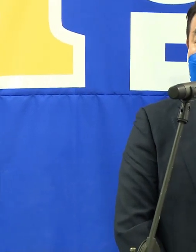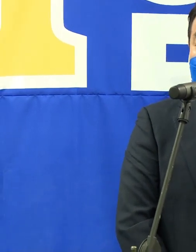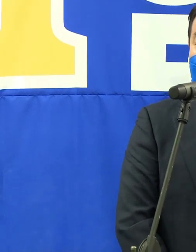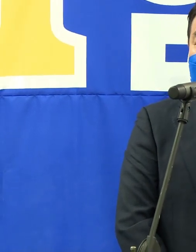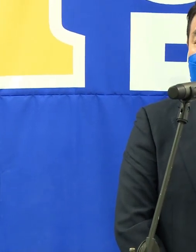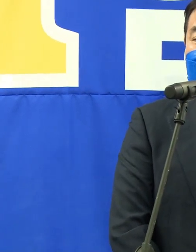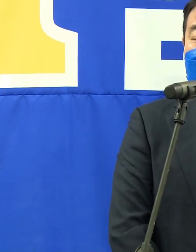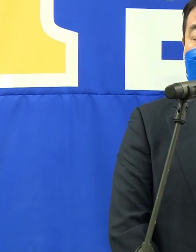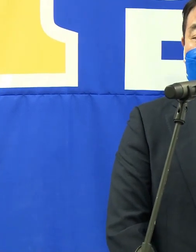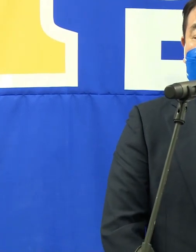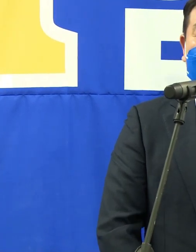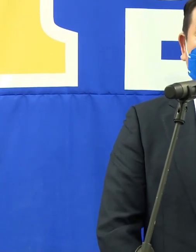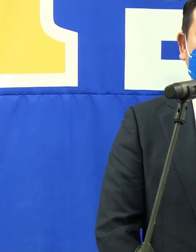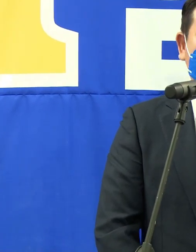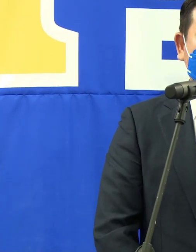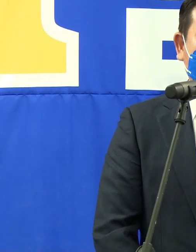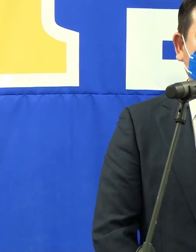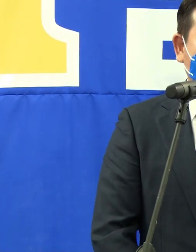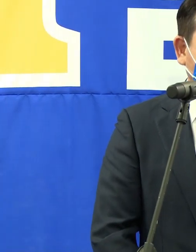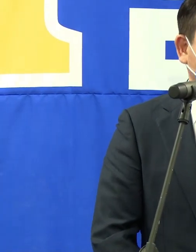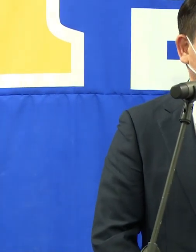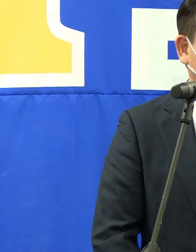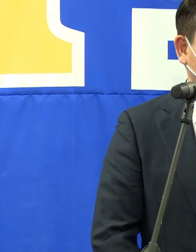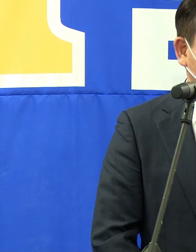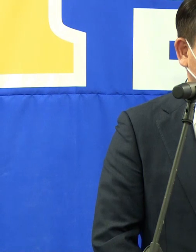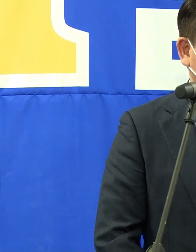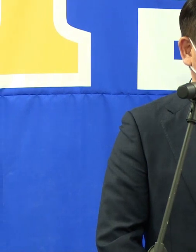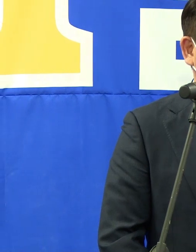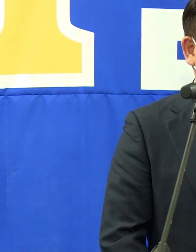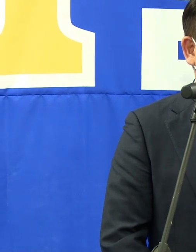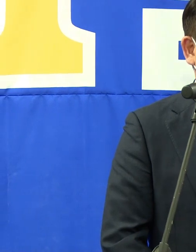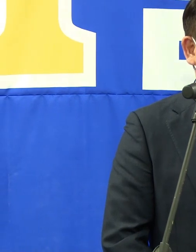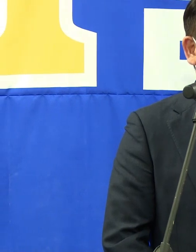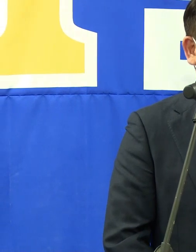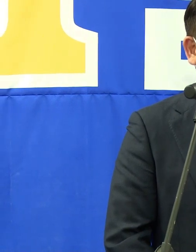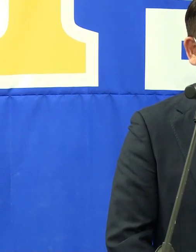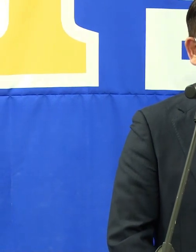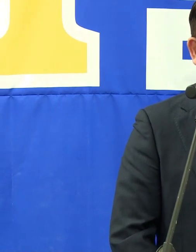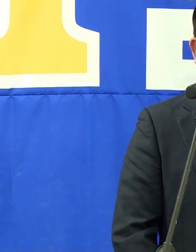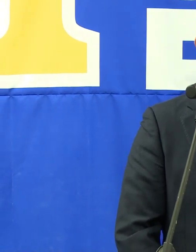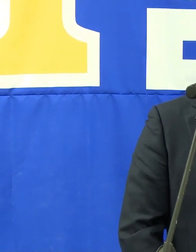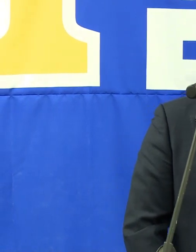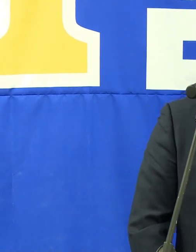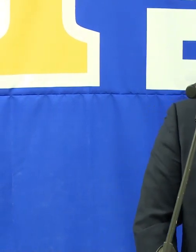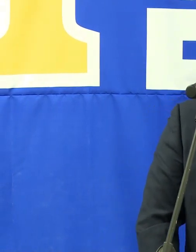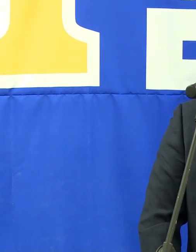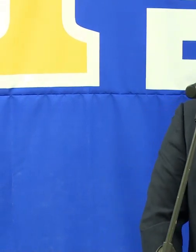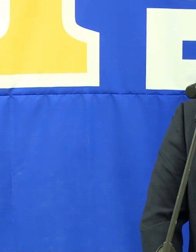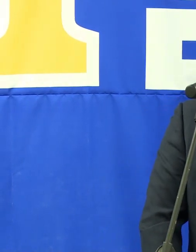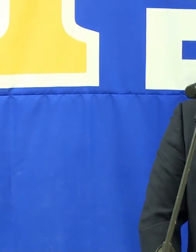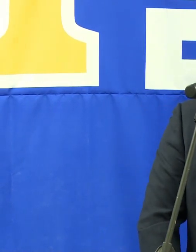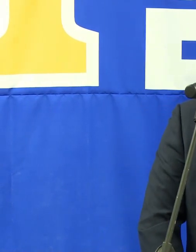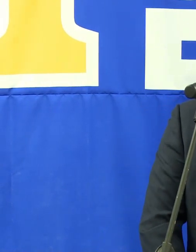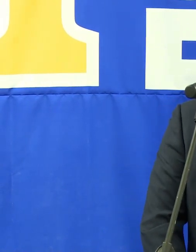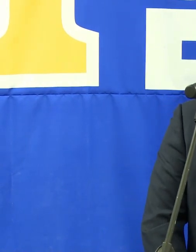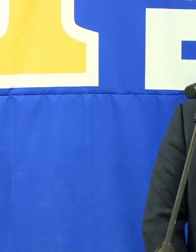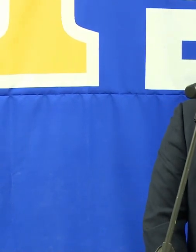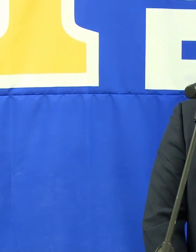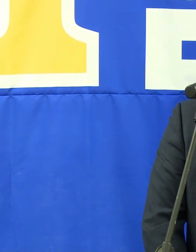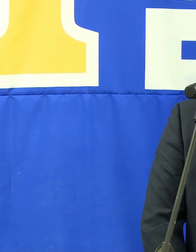계시는데 감사드리고요. 제가 특별히 부탁드릴 분이 계십니다. 우리 조병돈 전